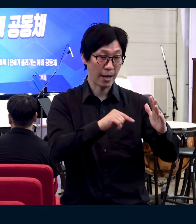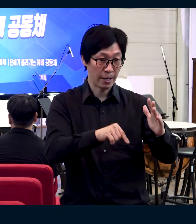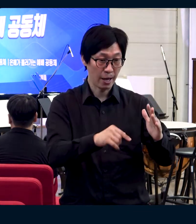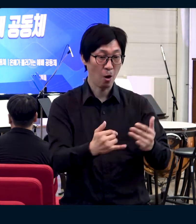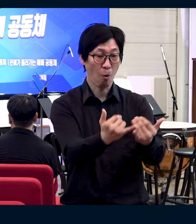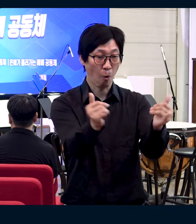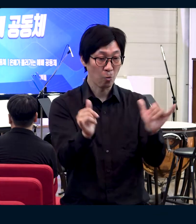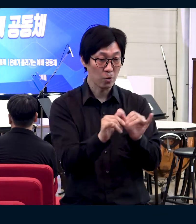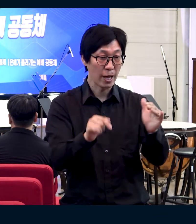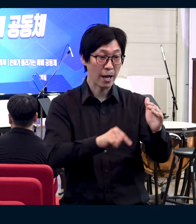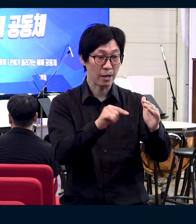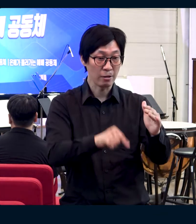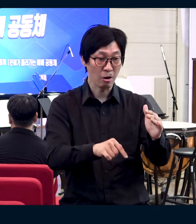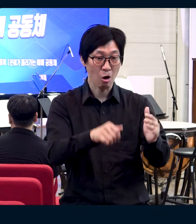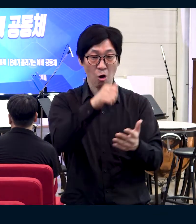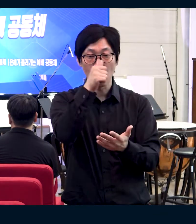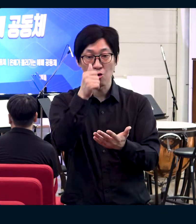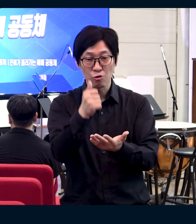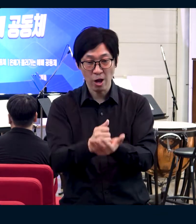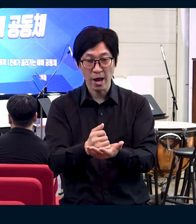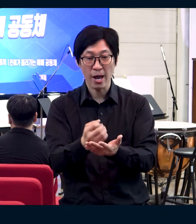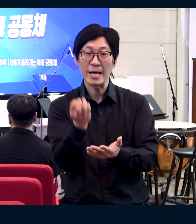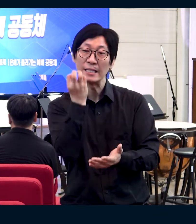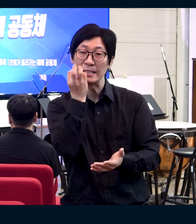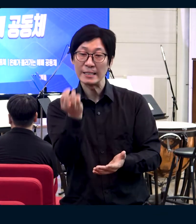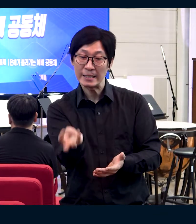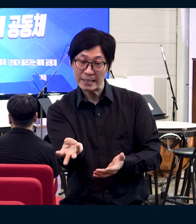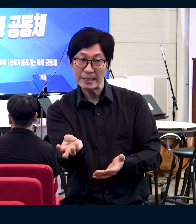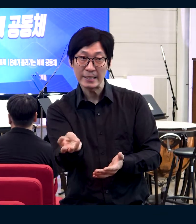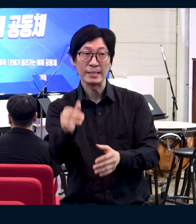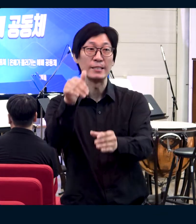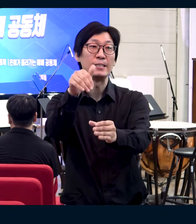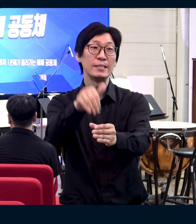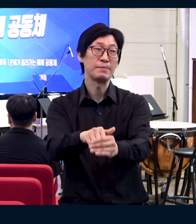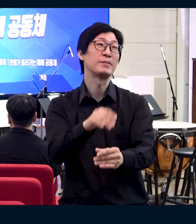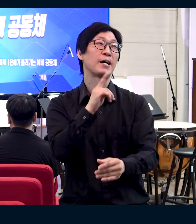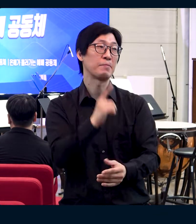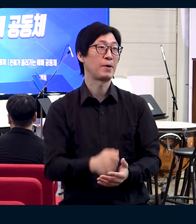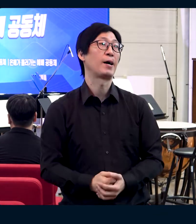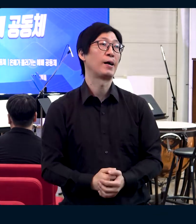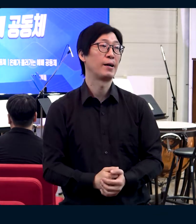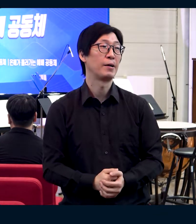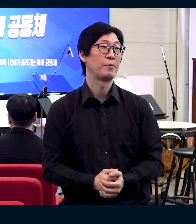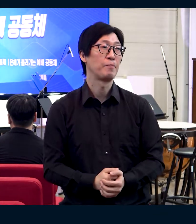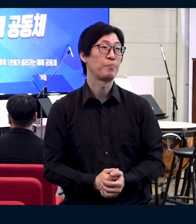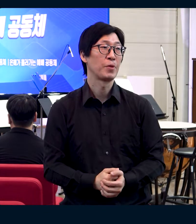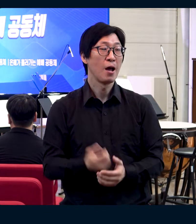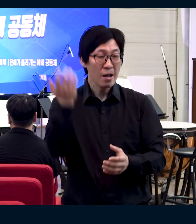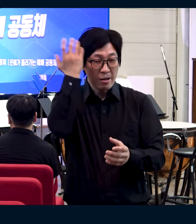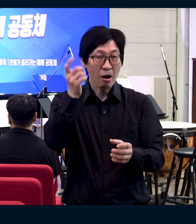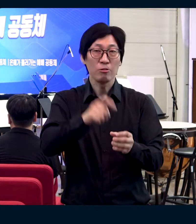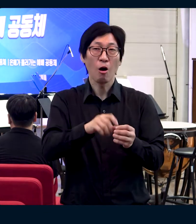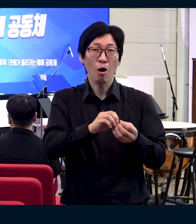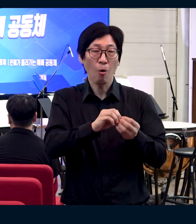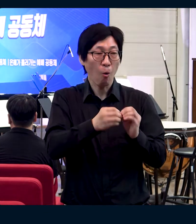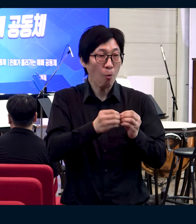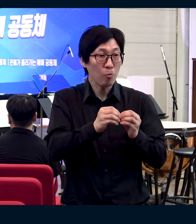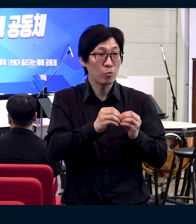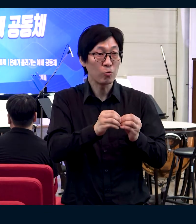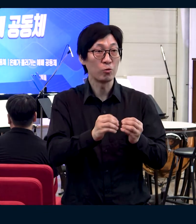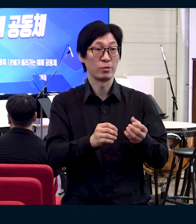공동체 한가운데 죄악의 씨앗을 심은 겁니다. 여러분, 영적 편법을 쓴다는